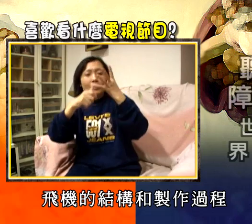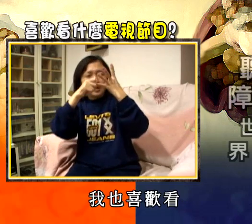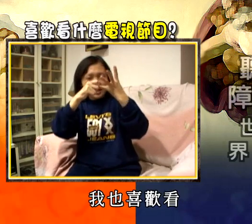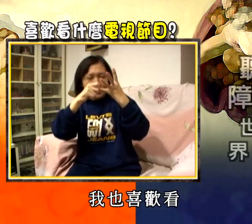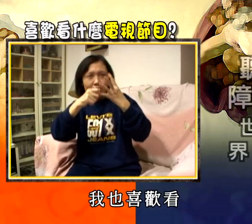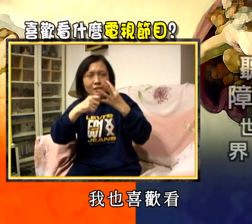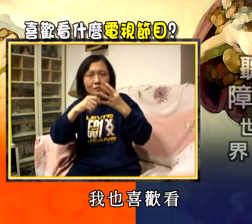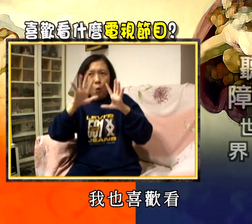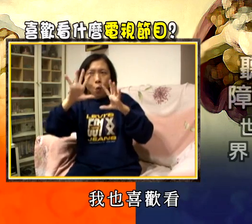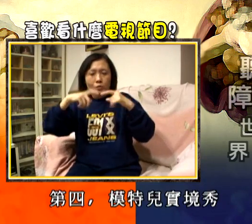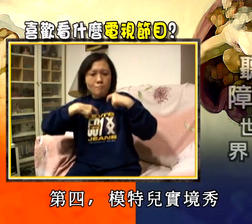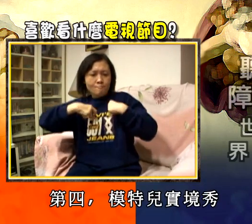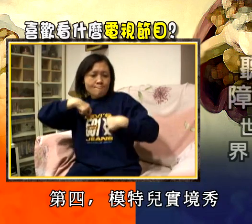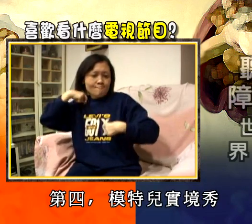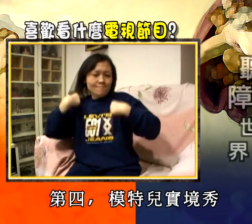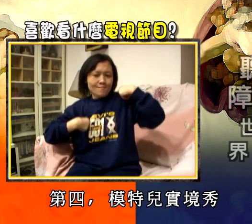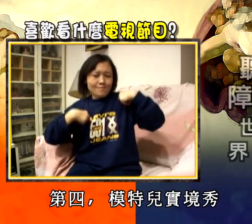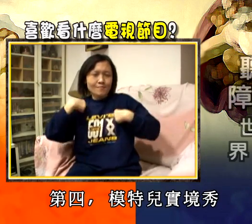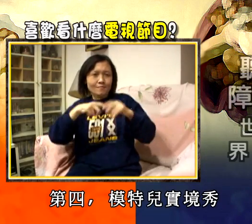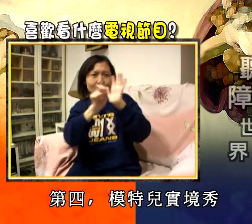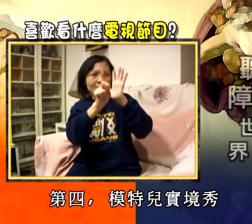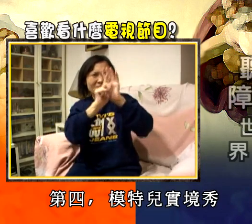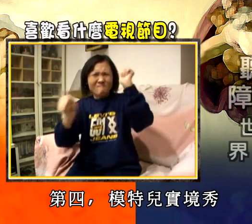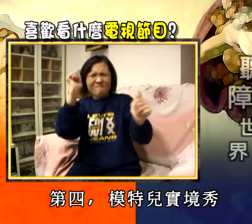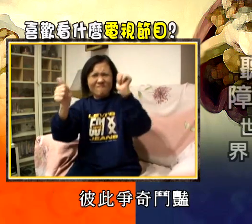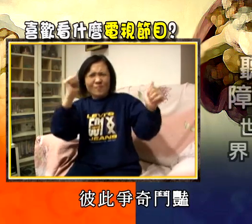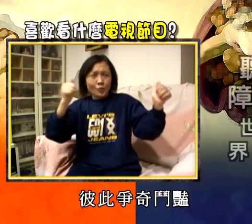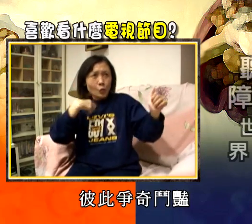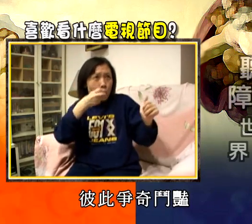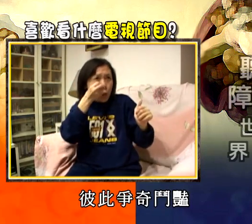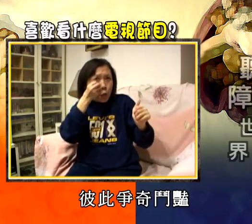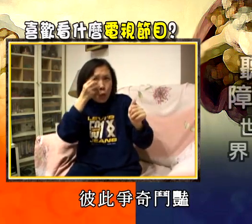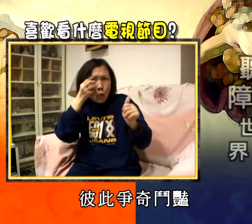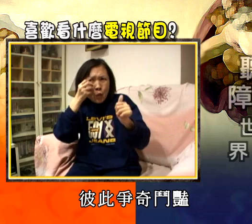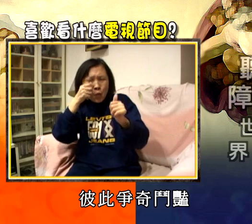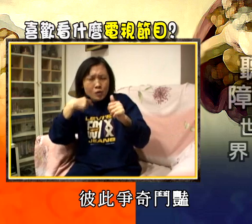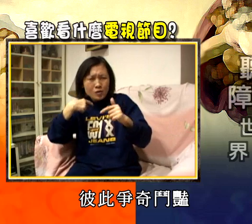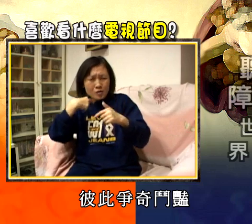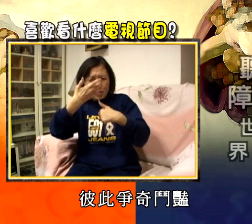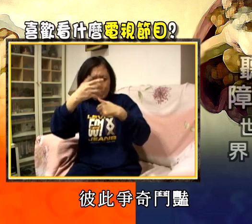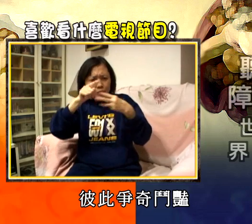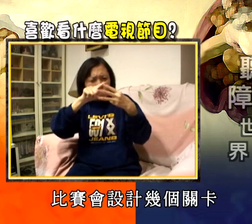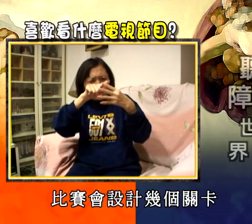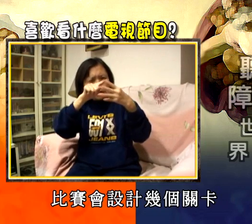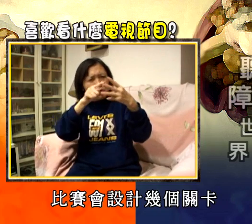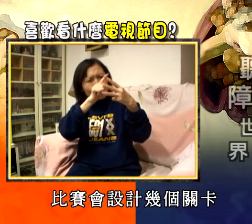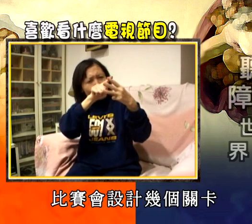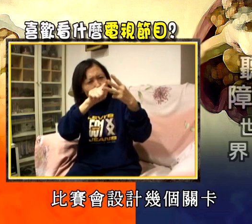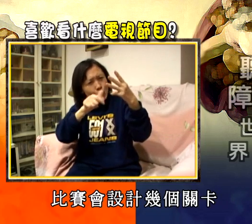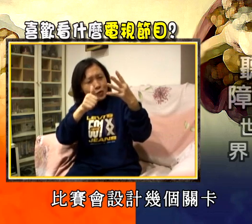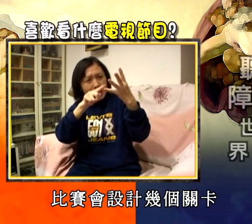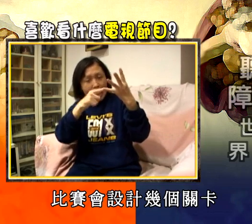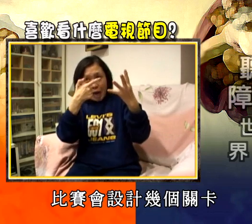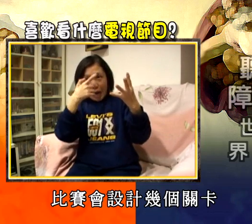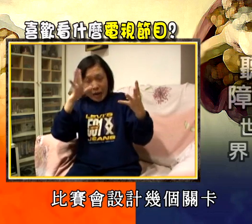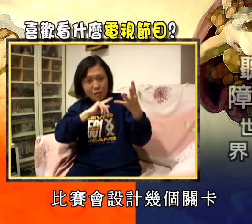喜欢看。第四，模特儿实境秀，彼此啊争奇斗艳。比赛会设计几个关